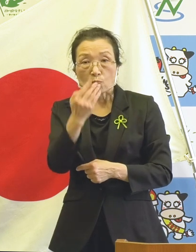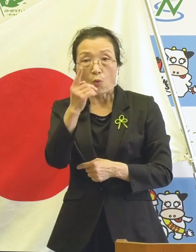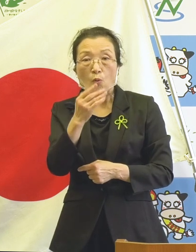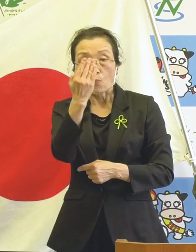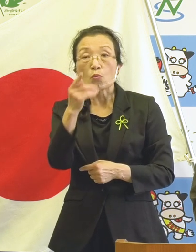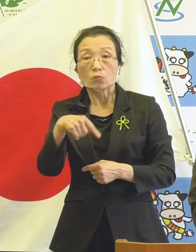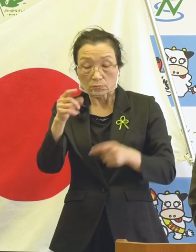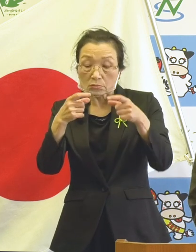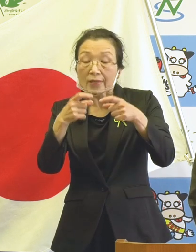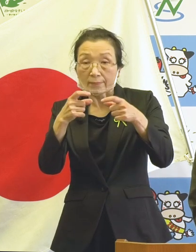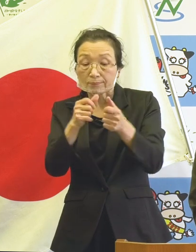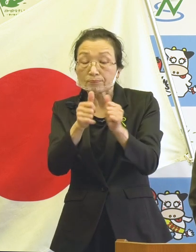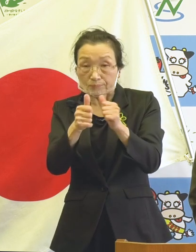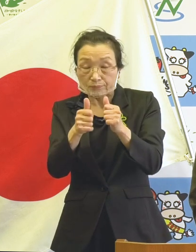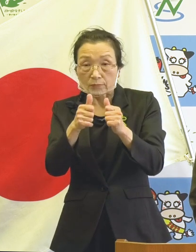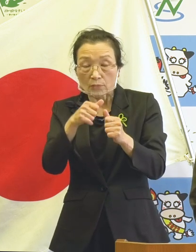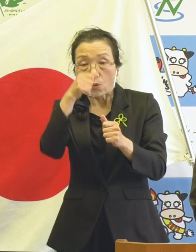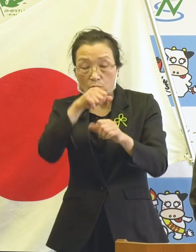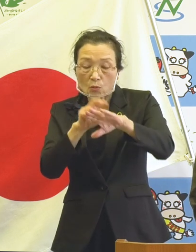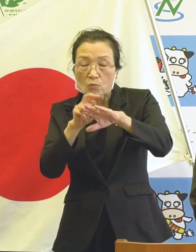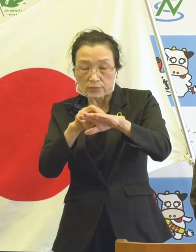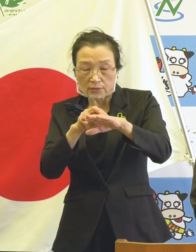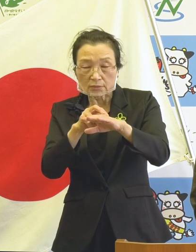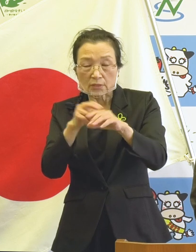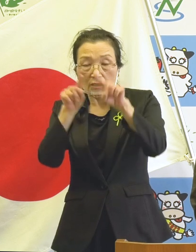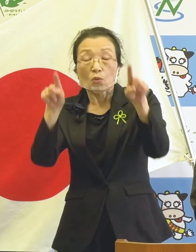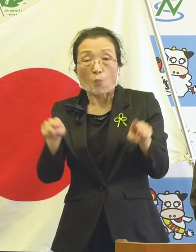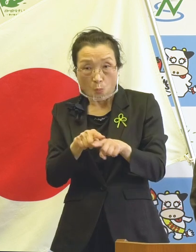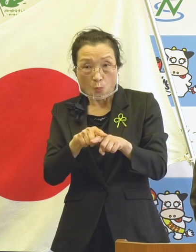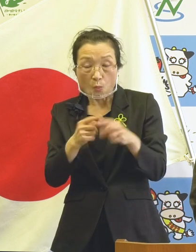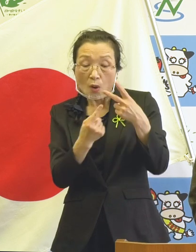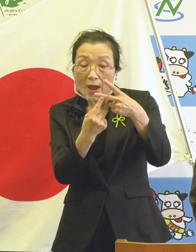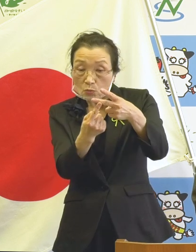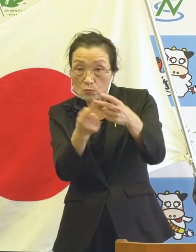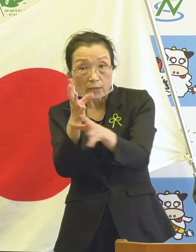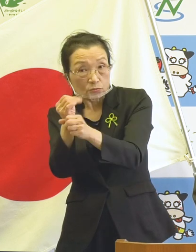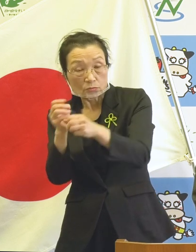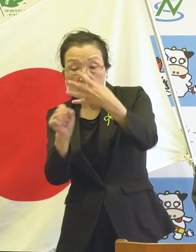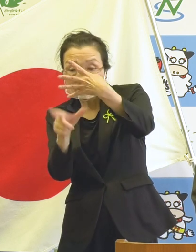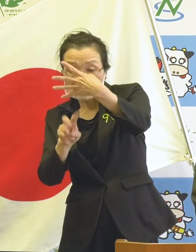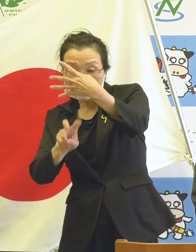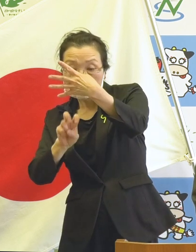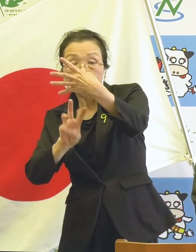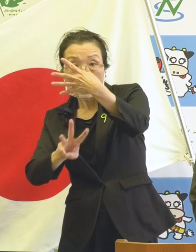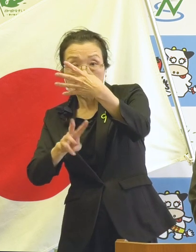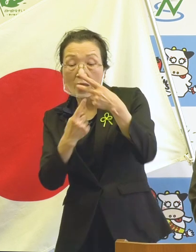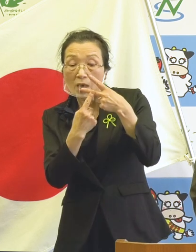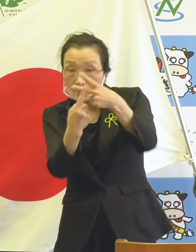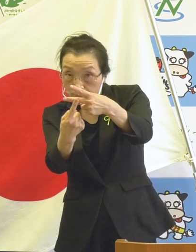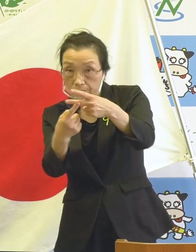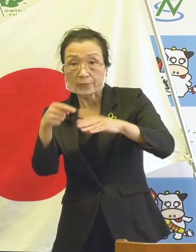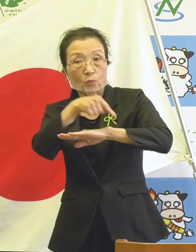診票などの配布時期については4月23日に発送する予定です。